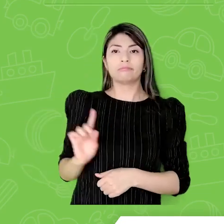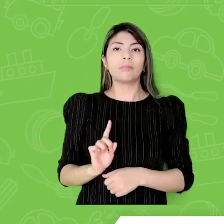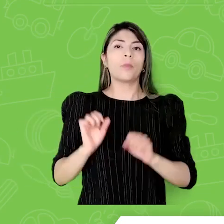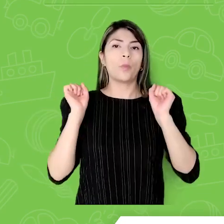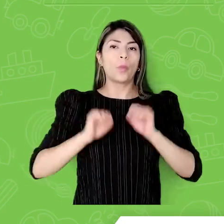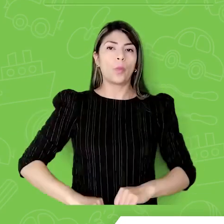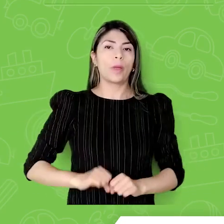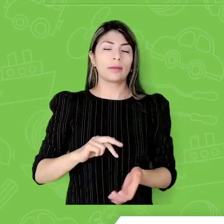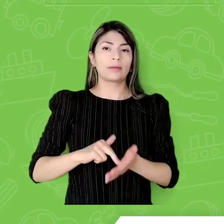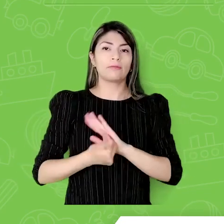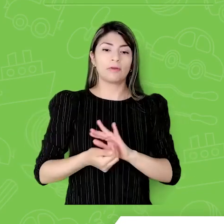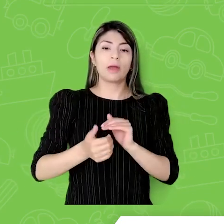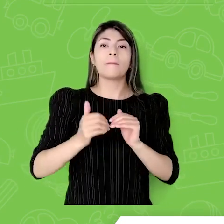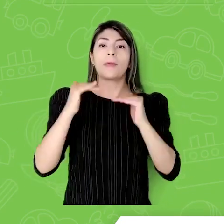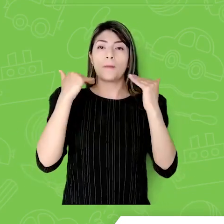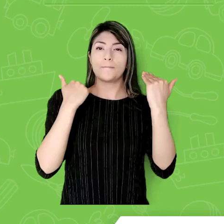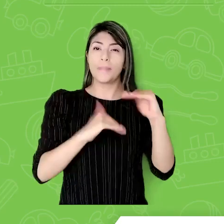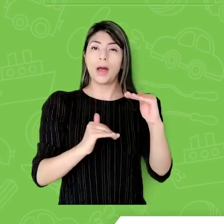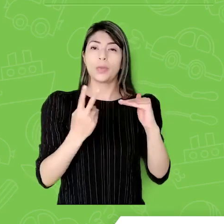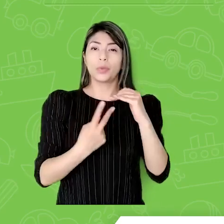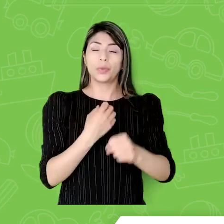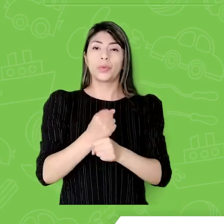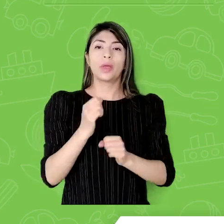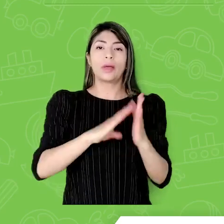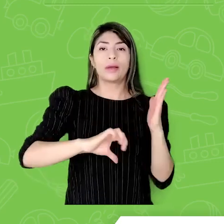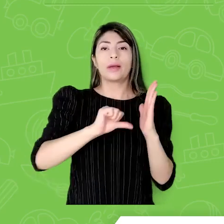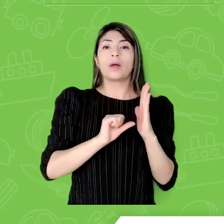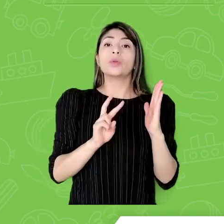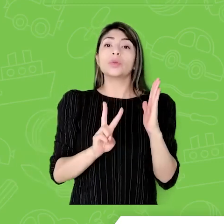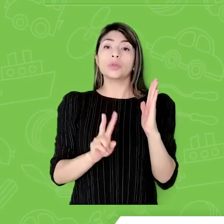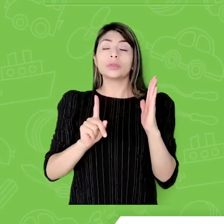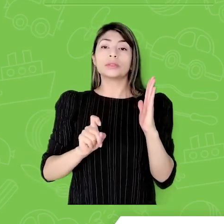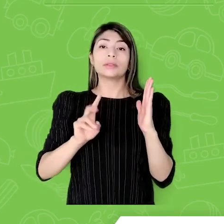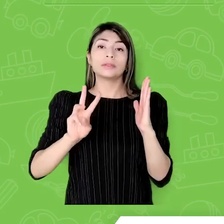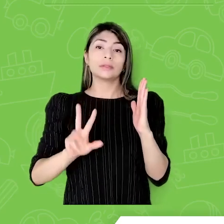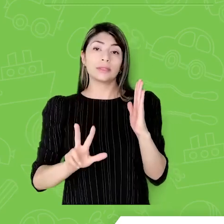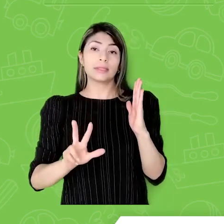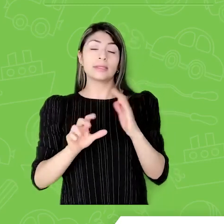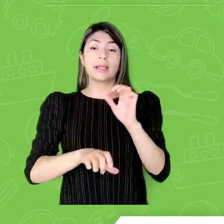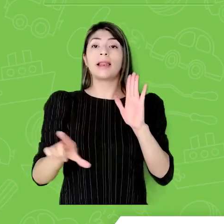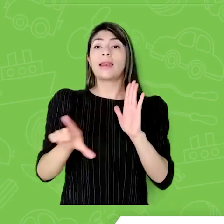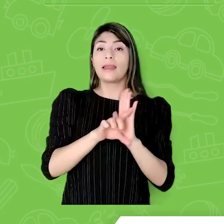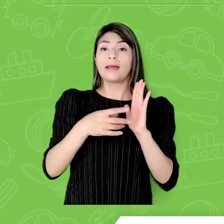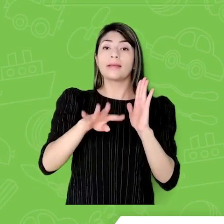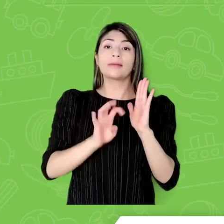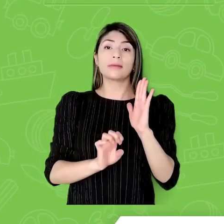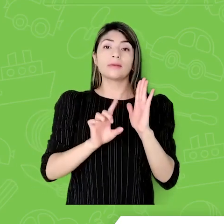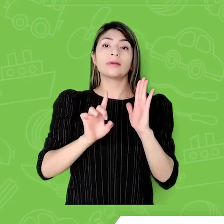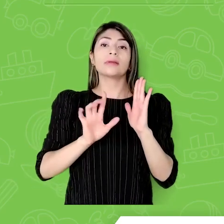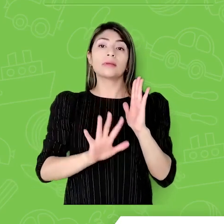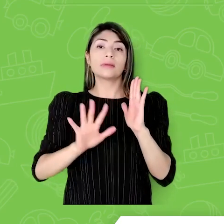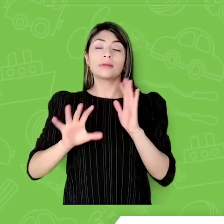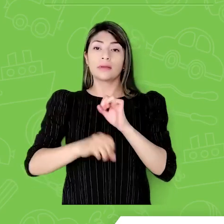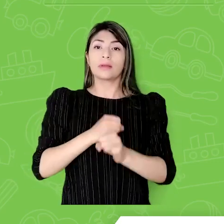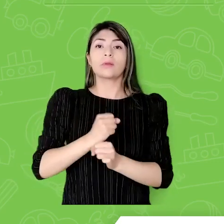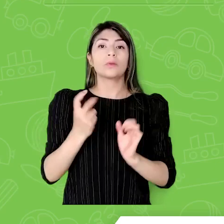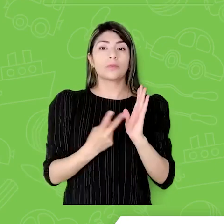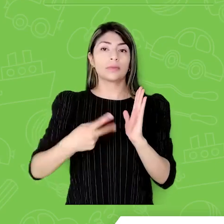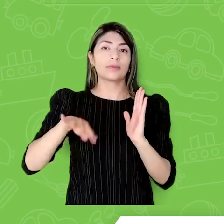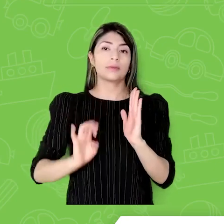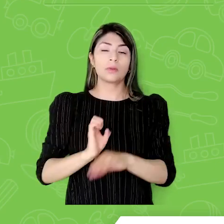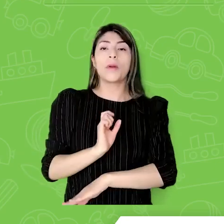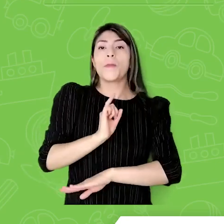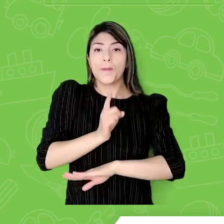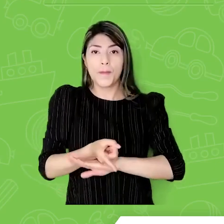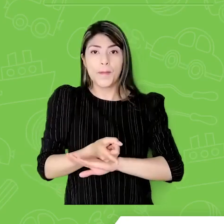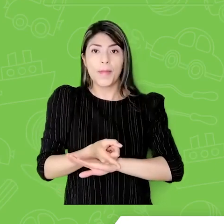3 años, contados a partir de su firmeza total, en los términos del parágrafo 2 del artículo 263 de la